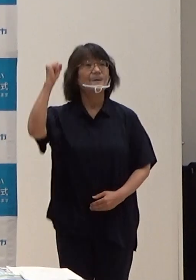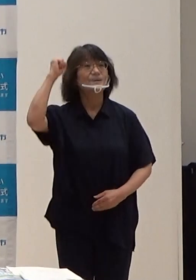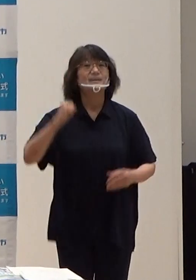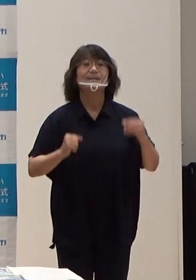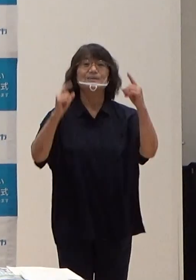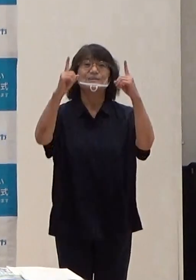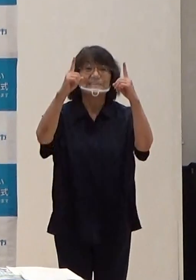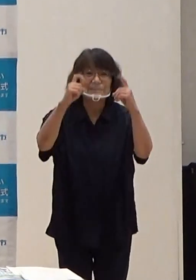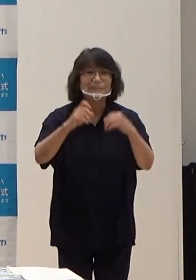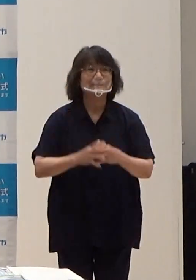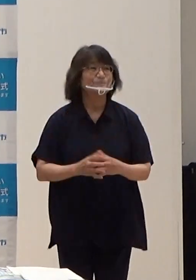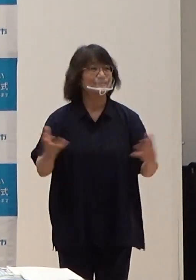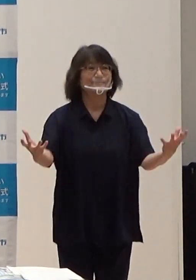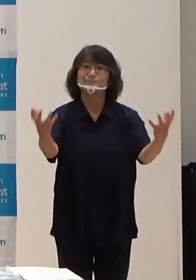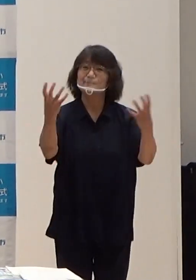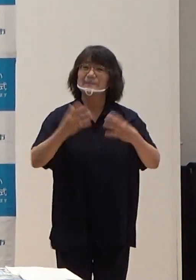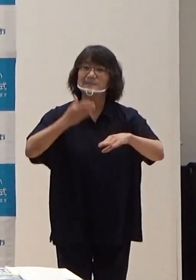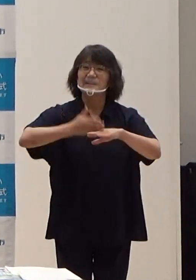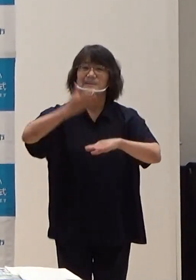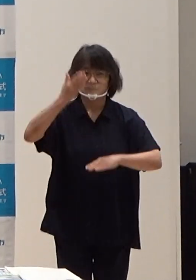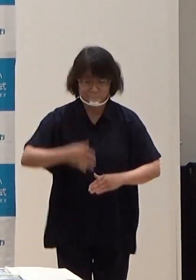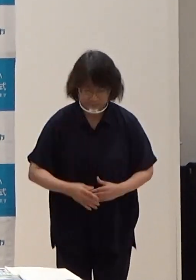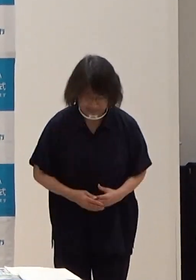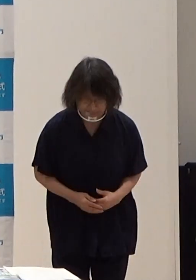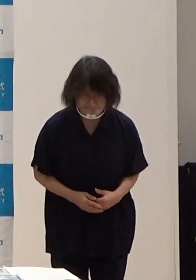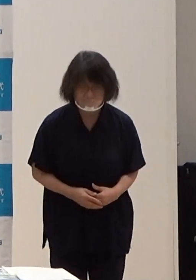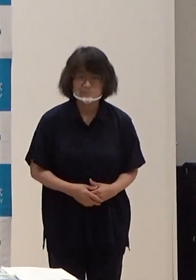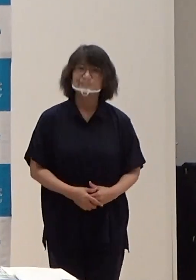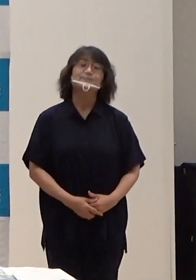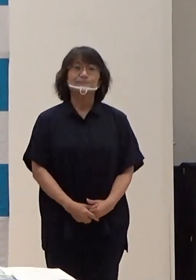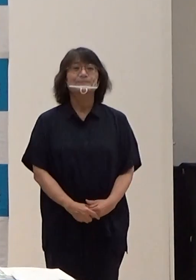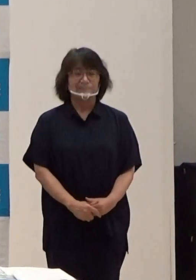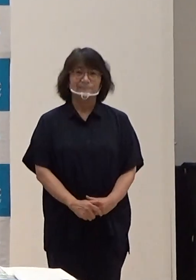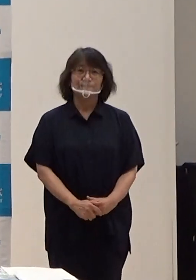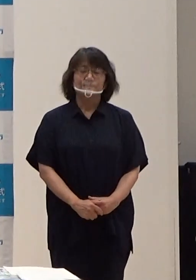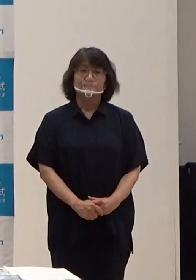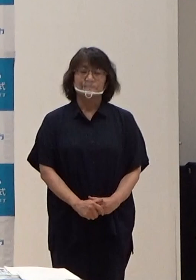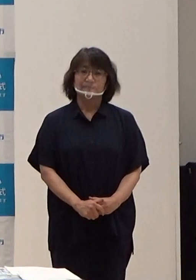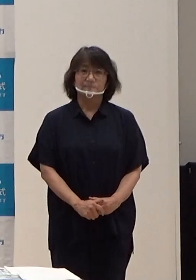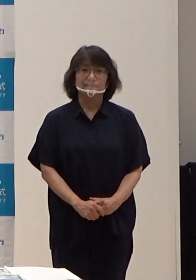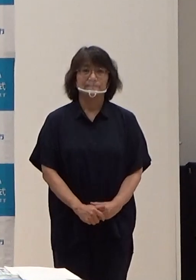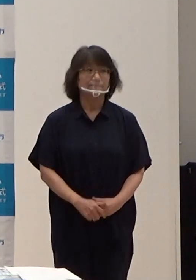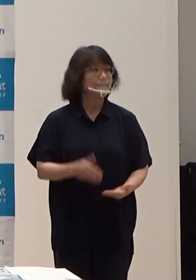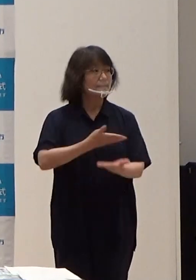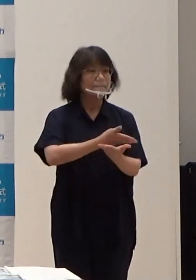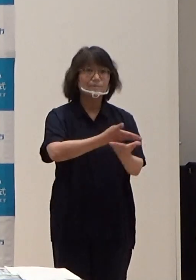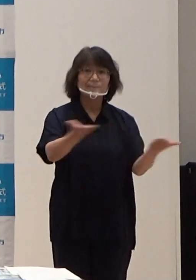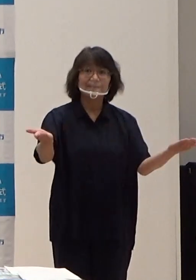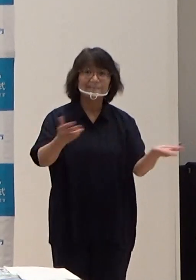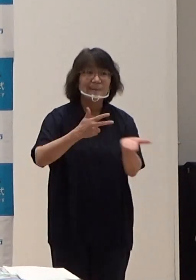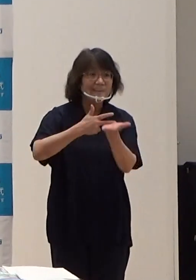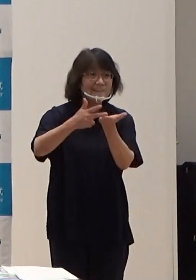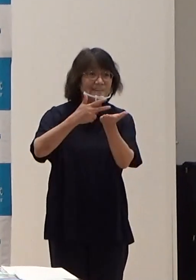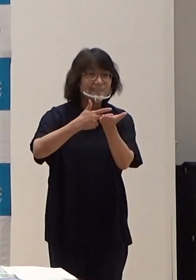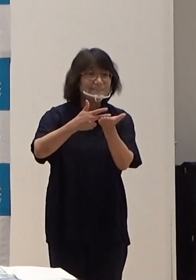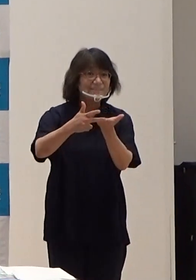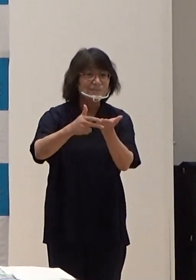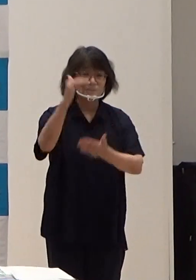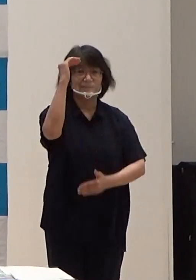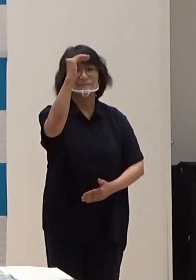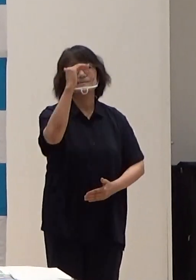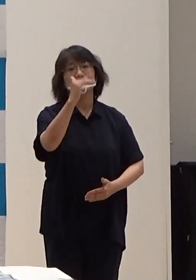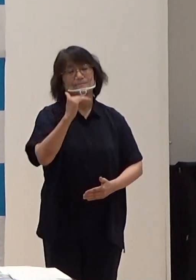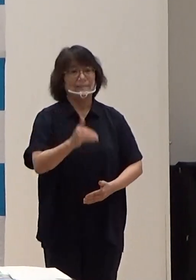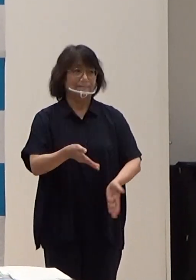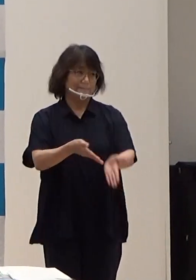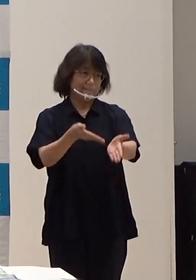。ご参集賜りまして誠にありがとうございます。お配りしております資料の順に従ってご